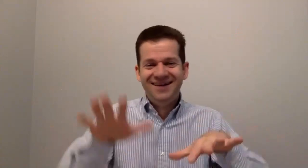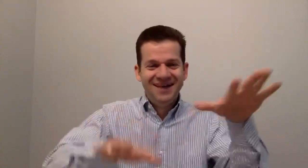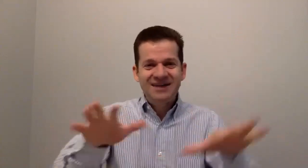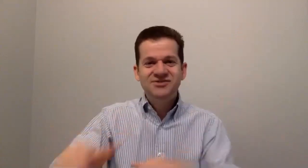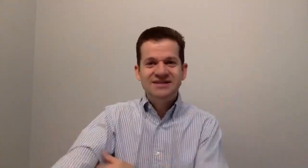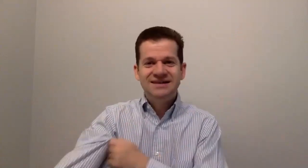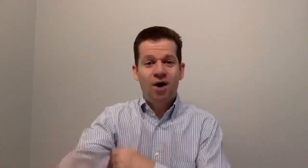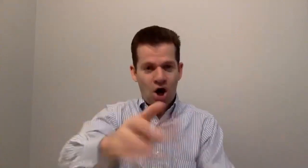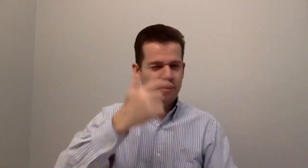Às vezes, né? Ó.